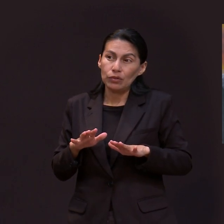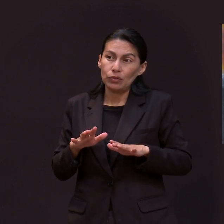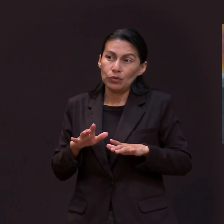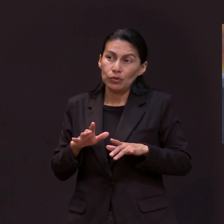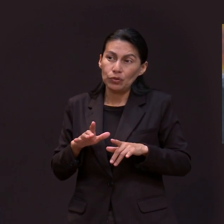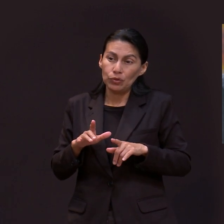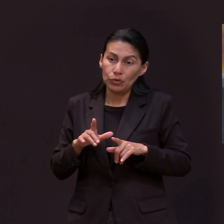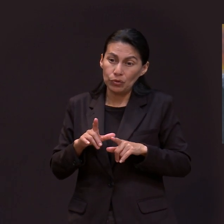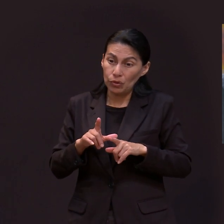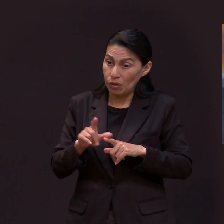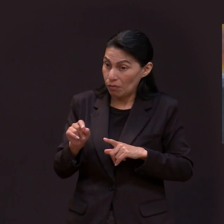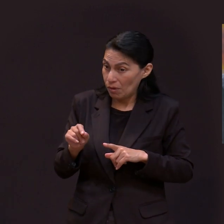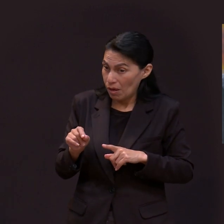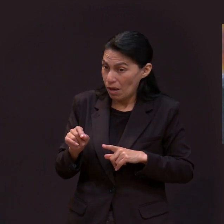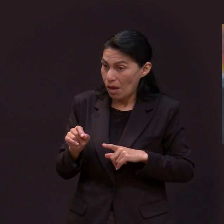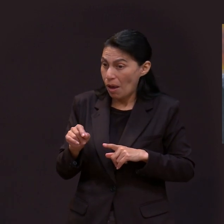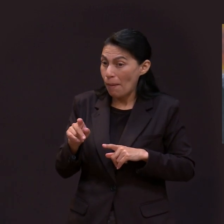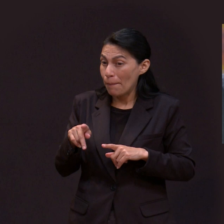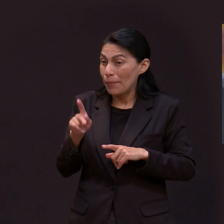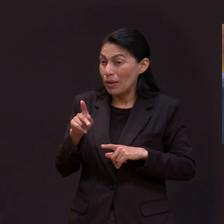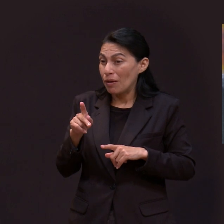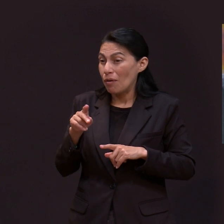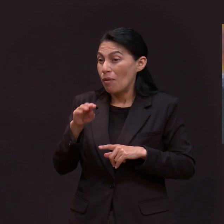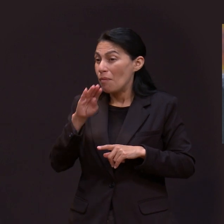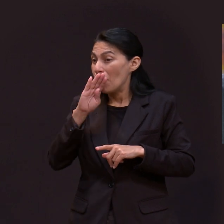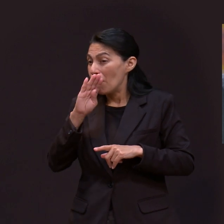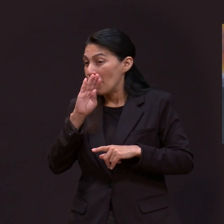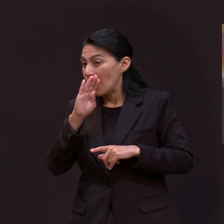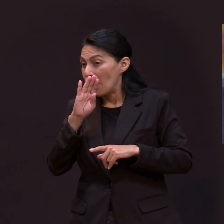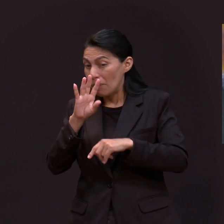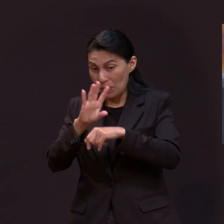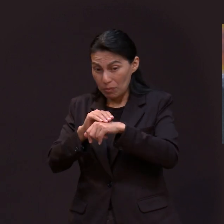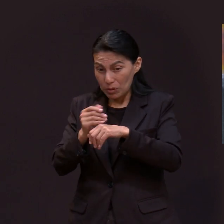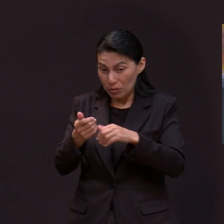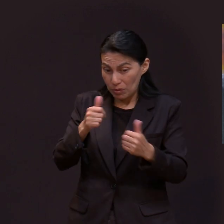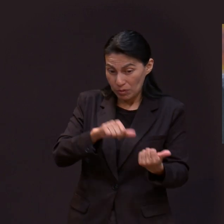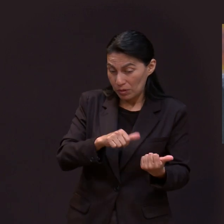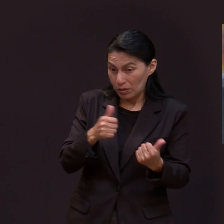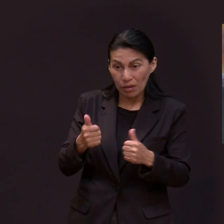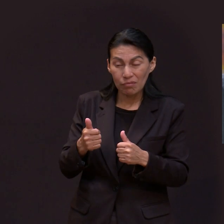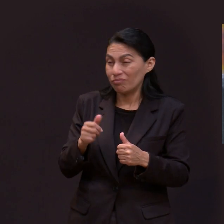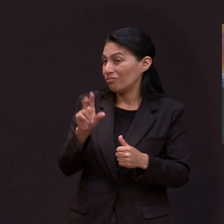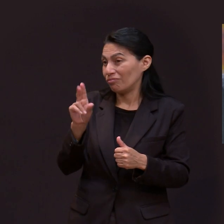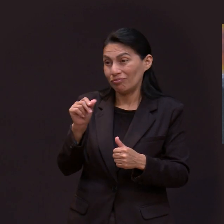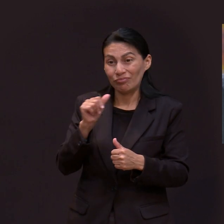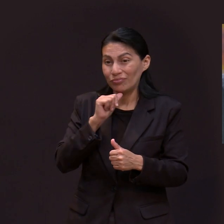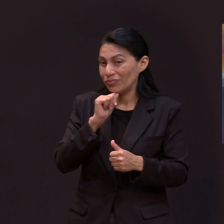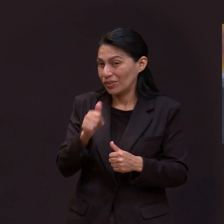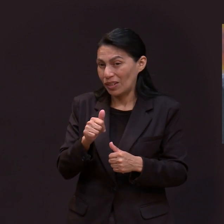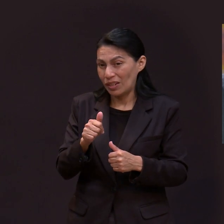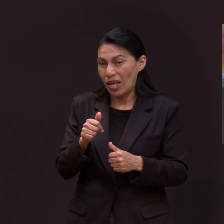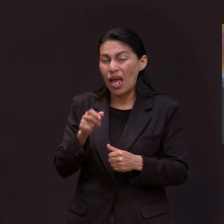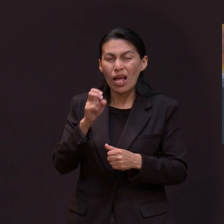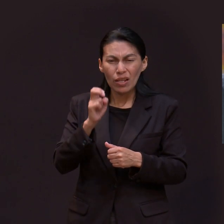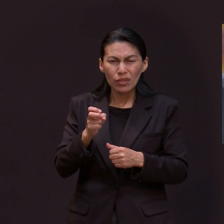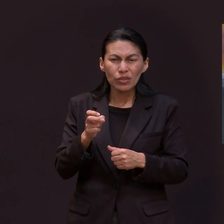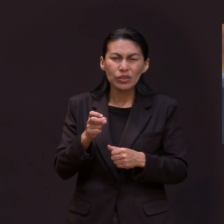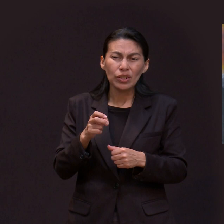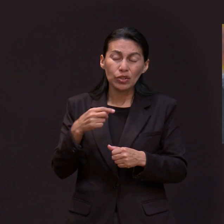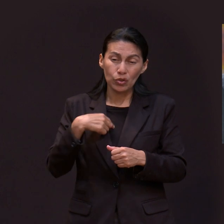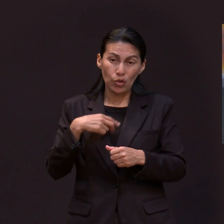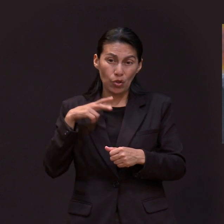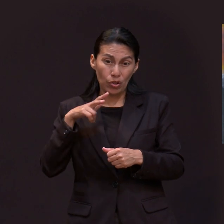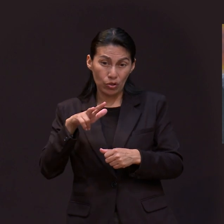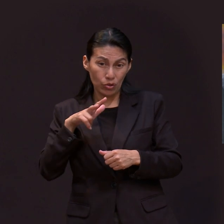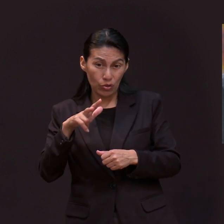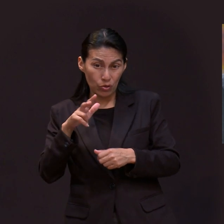mi mamá no me da el permiso de bautizar me así que a los 18 años cuando yo cumplí 18 años ahora sí me voy a bautista yo